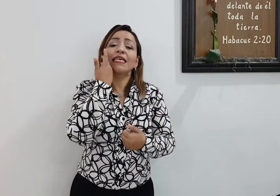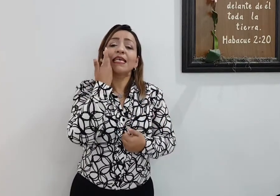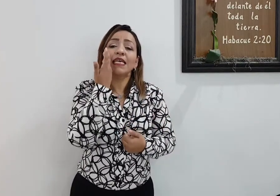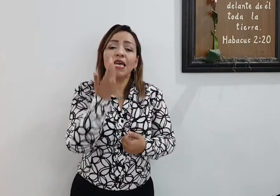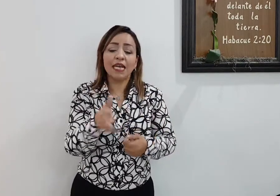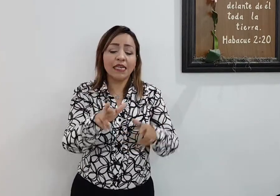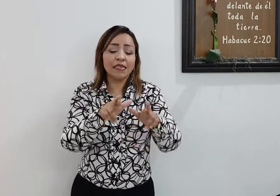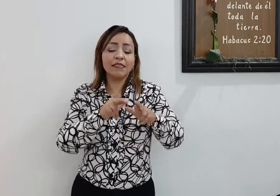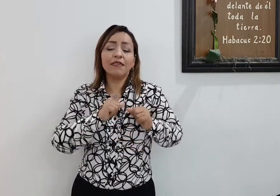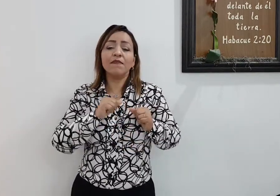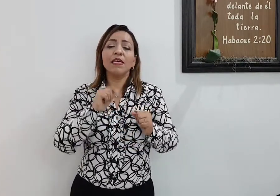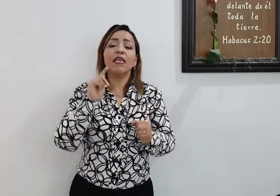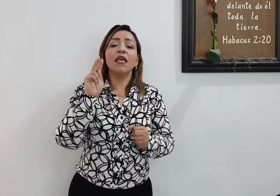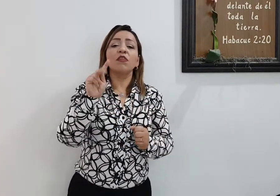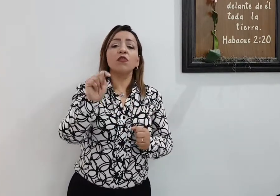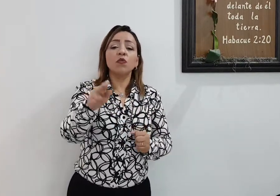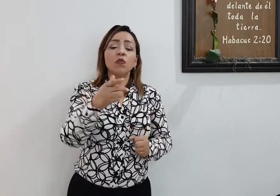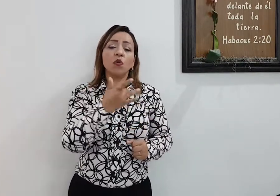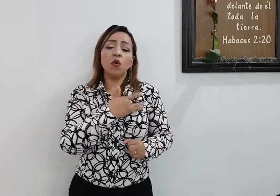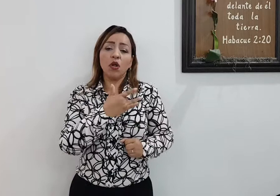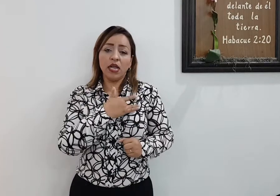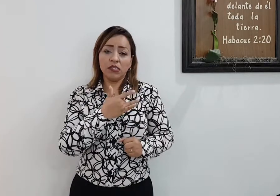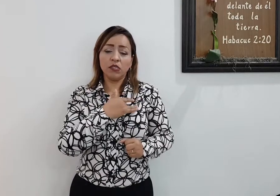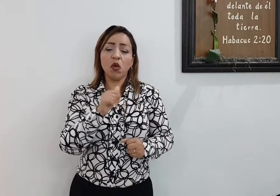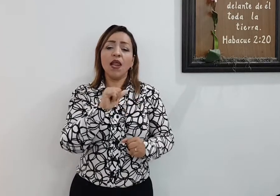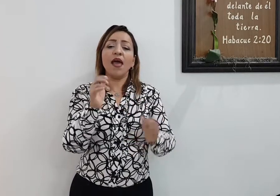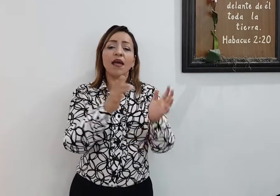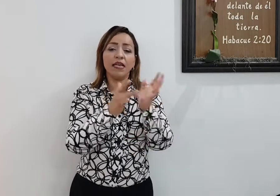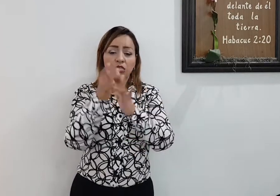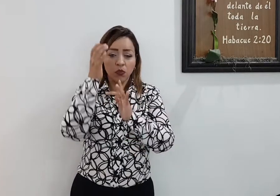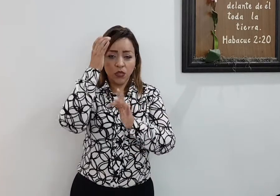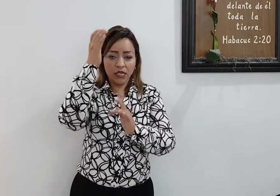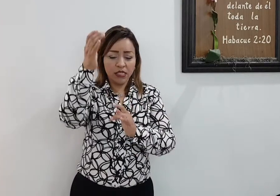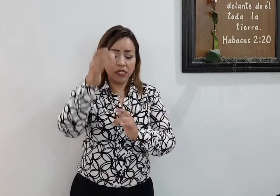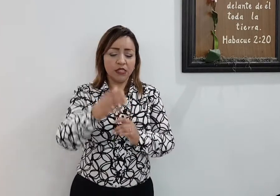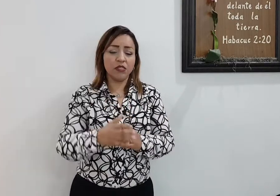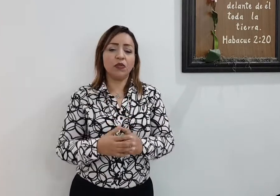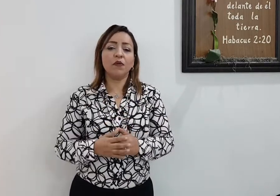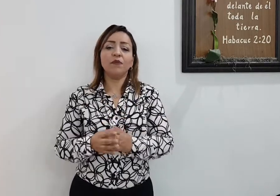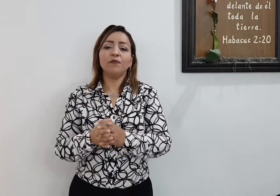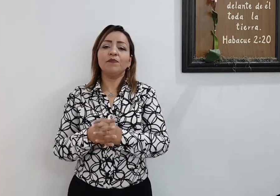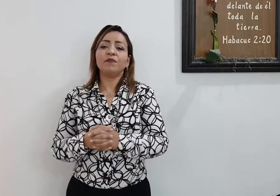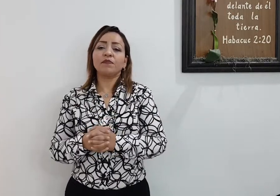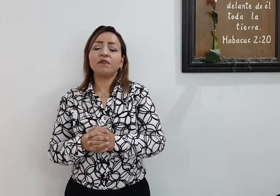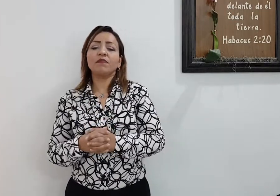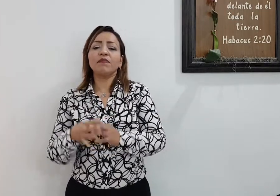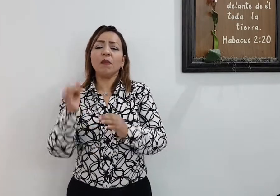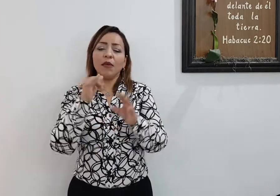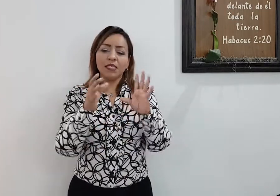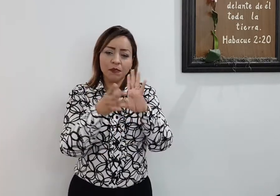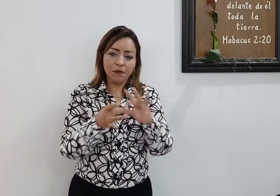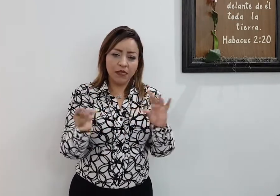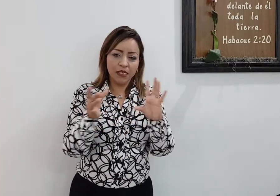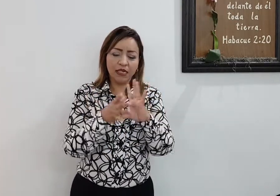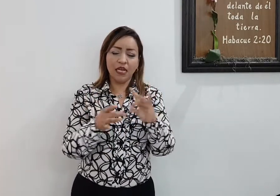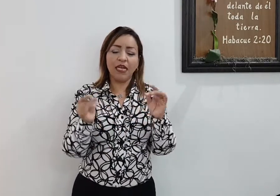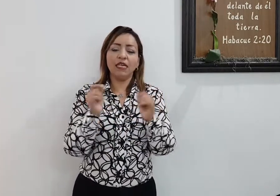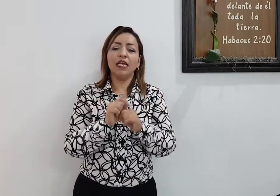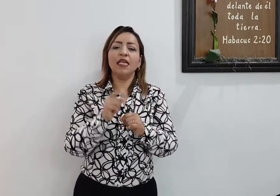Implica renuncia a todo. Eso es parte del costo, pero el siguiente punto era, hermana Socorrito. Ellos dieron lo